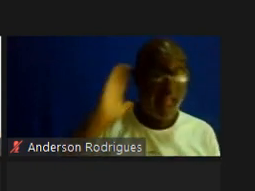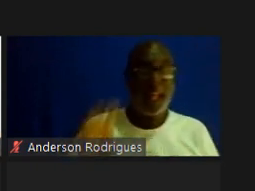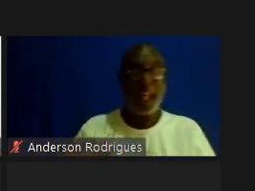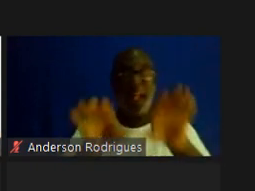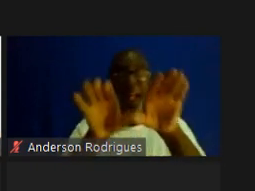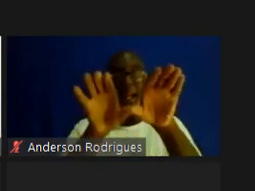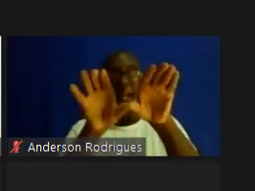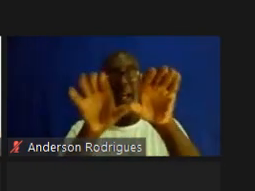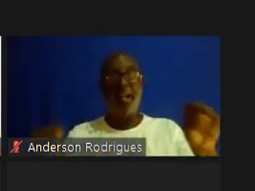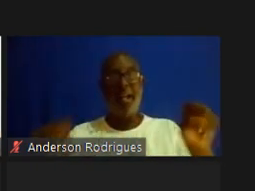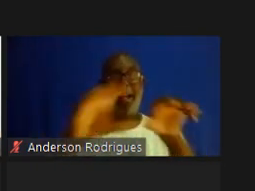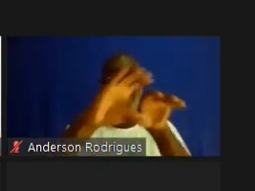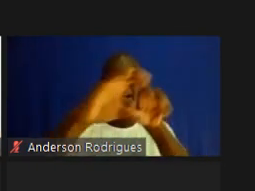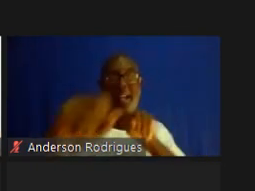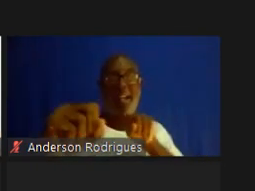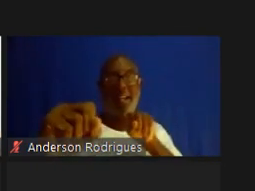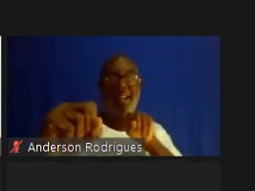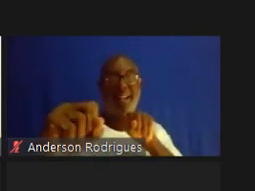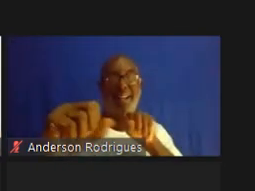Então vejam,